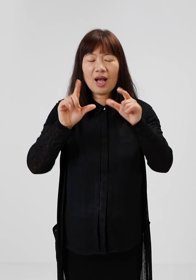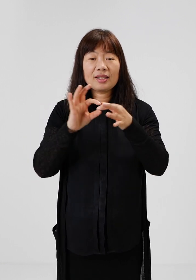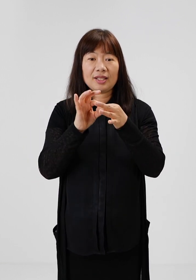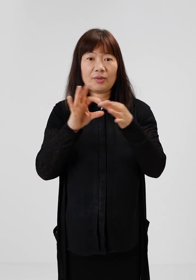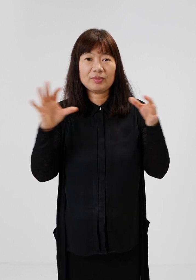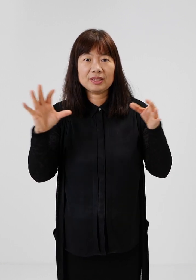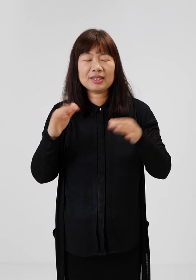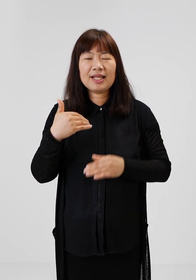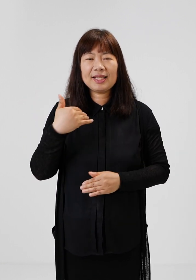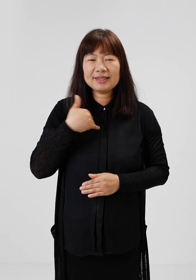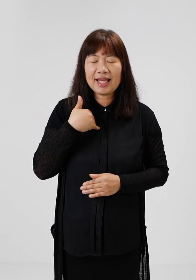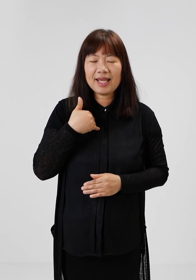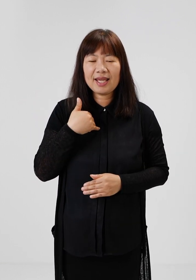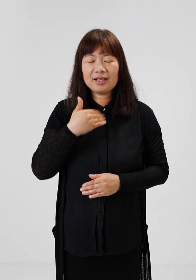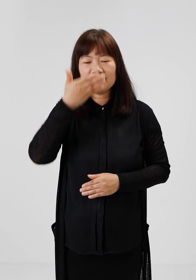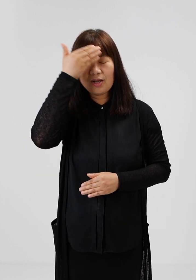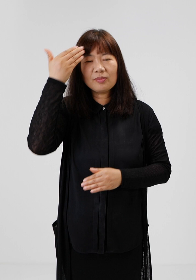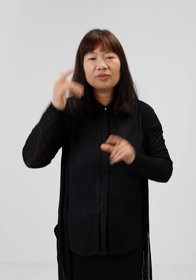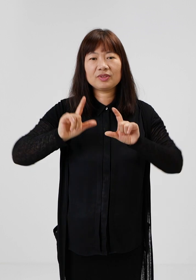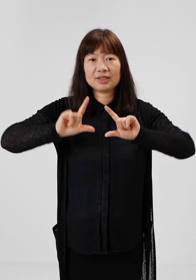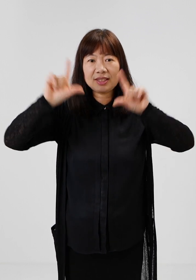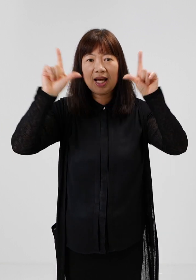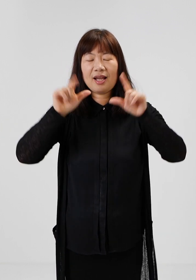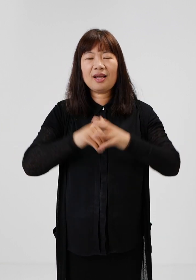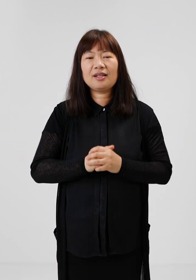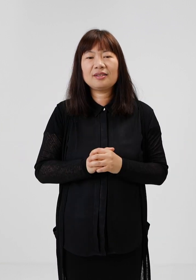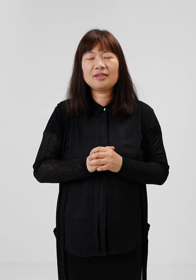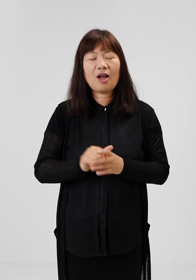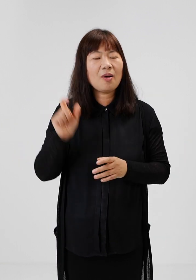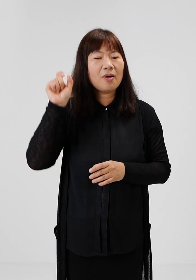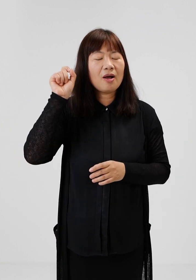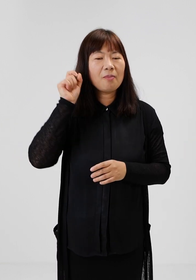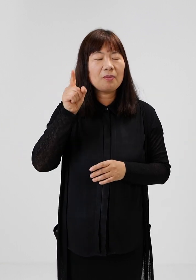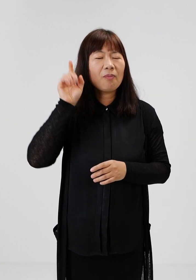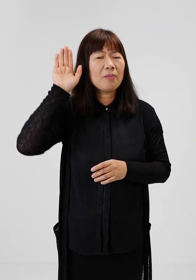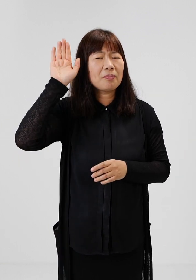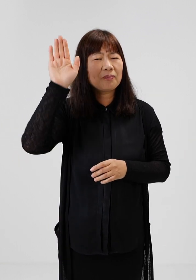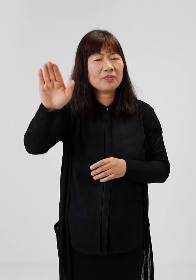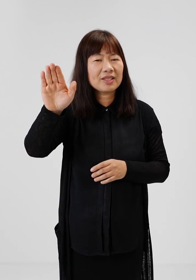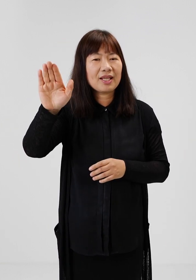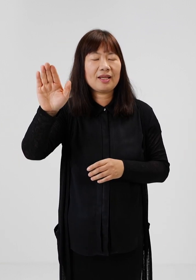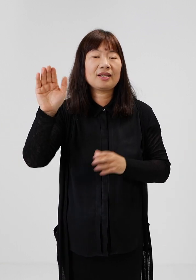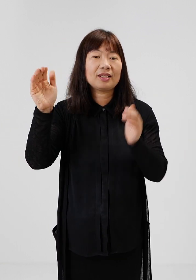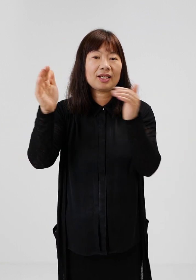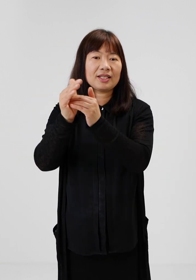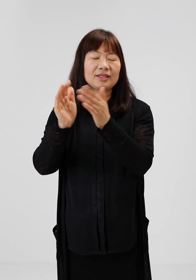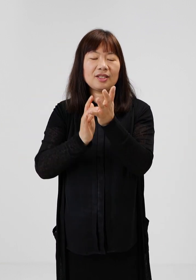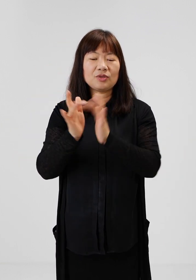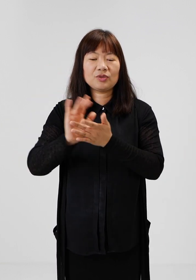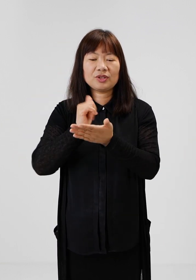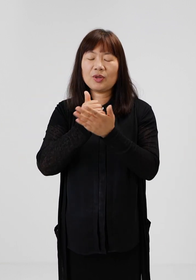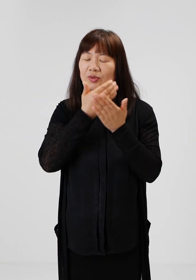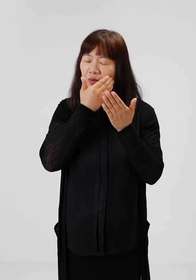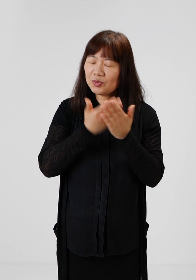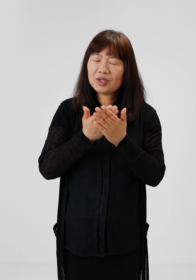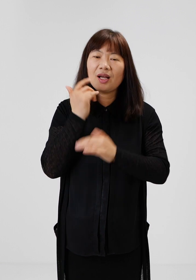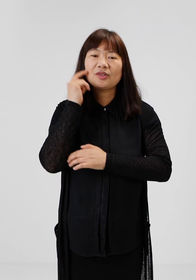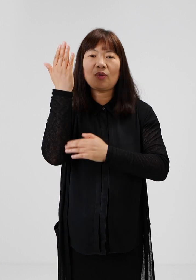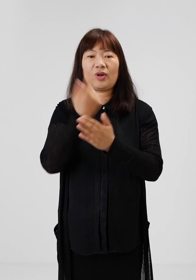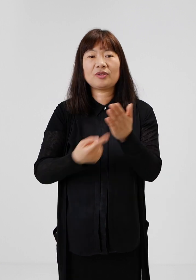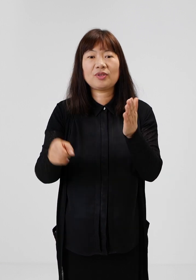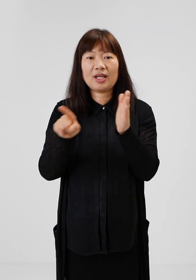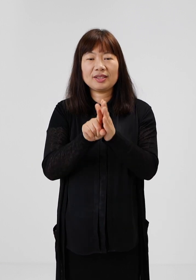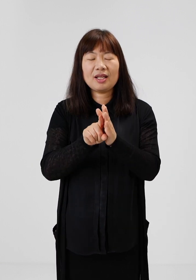살든 내 젊은 날에 저 먼 미래에까지 예수 그리스도의 존귀와 영광을